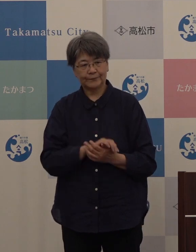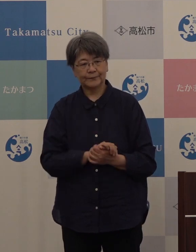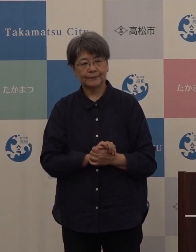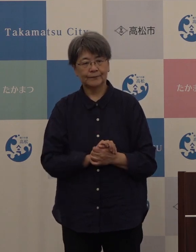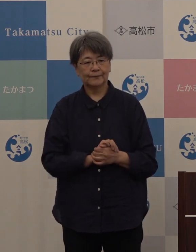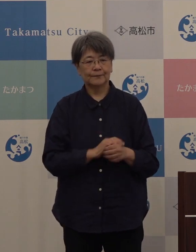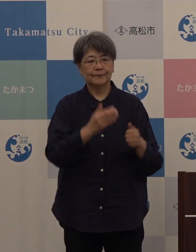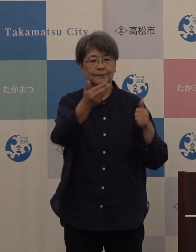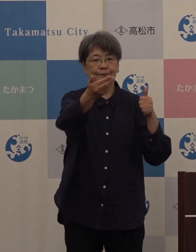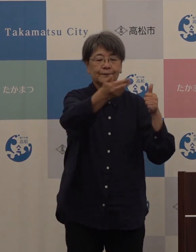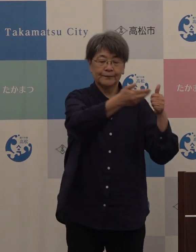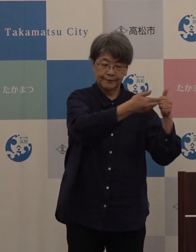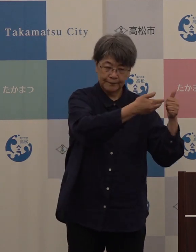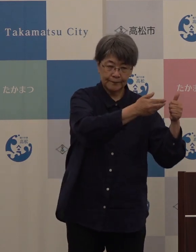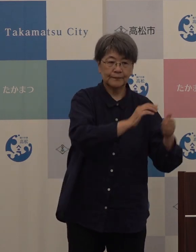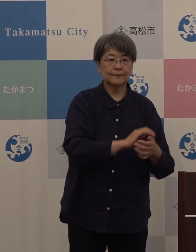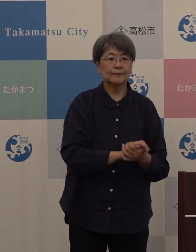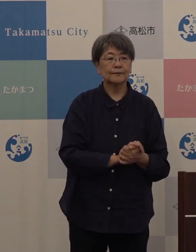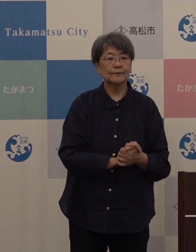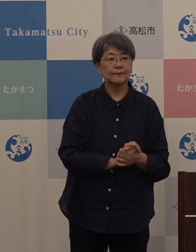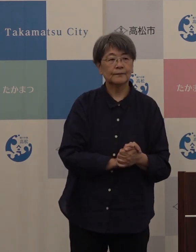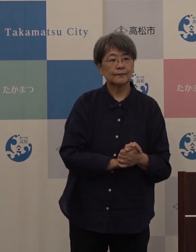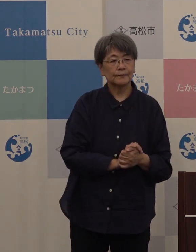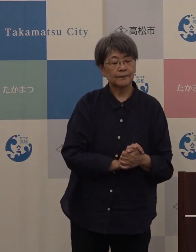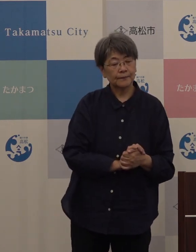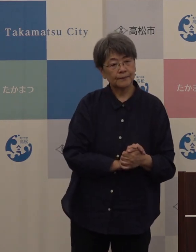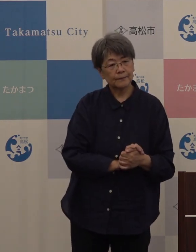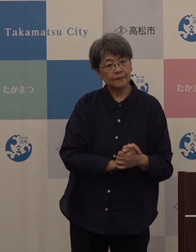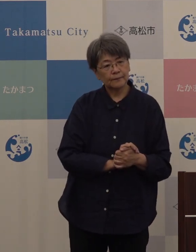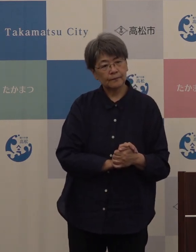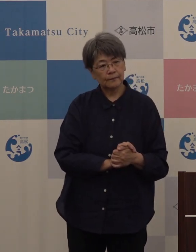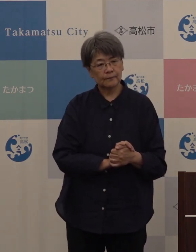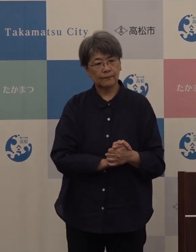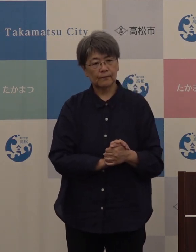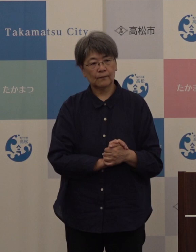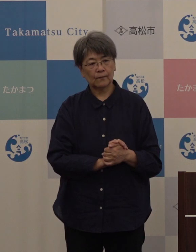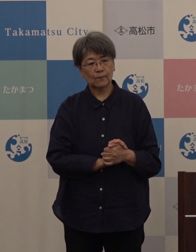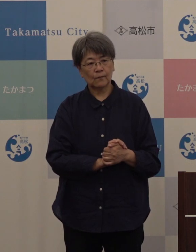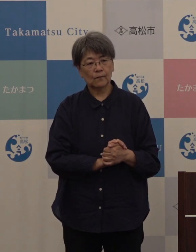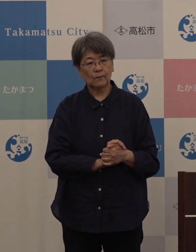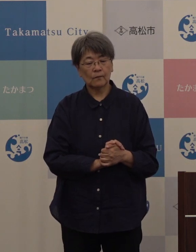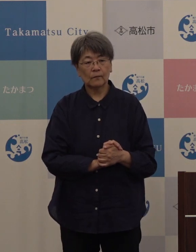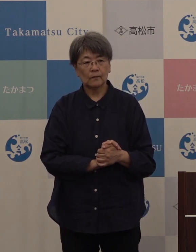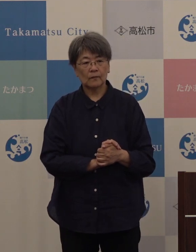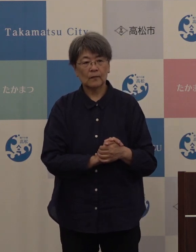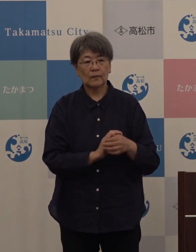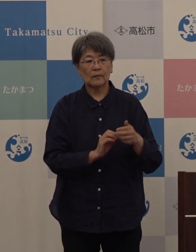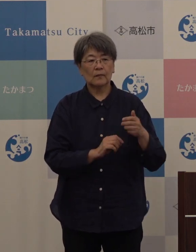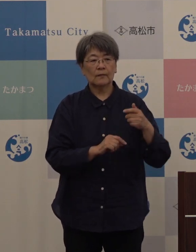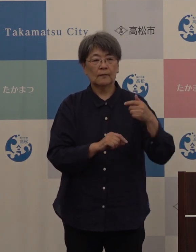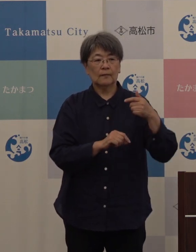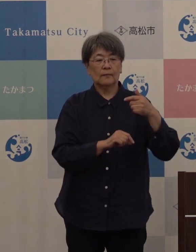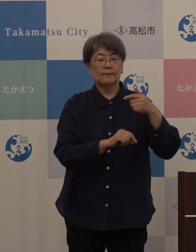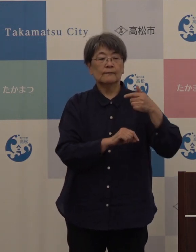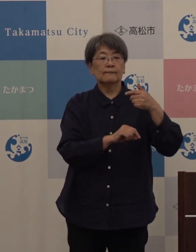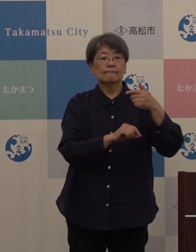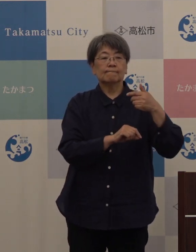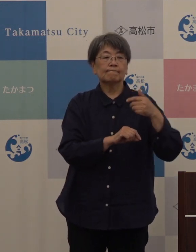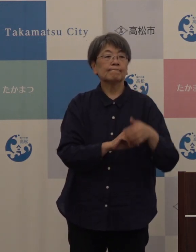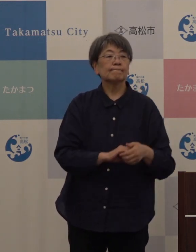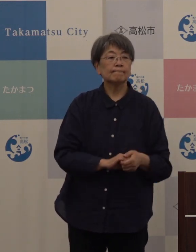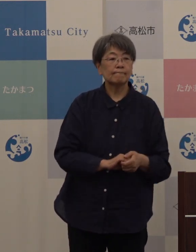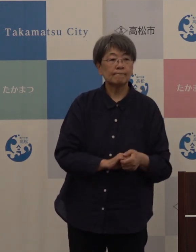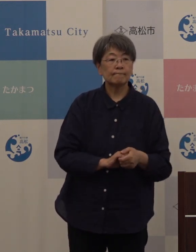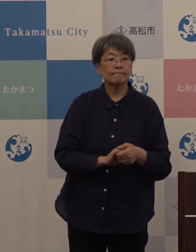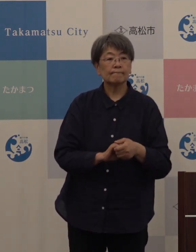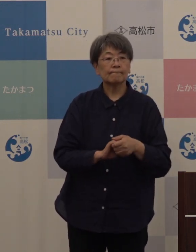たびたびすみません、あるんですけど、古川ですけども、ことでの踏切の話なんですけども、まあ、7月20日と8月3日ですかね、まあ